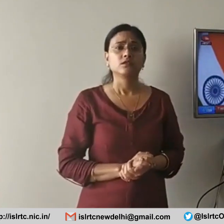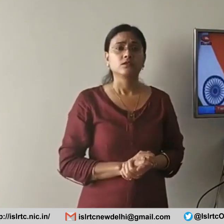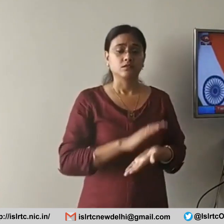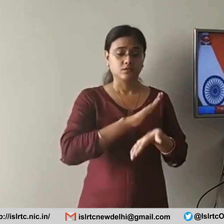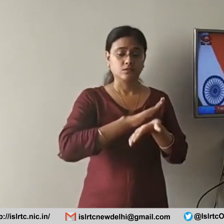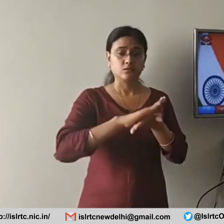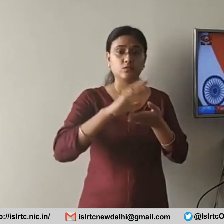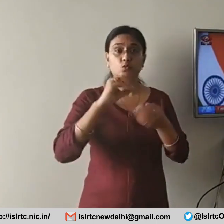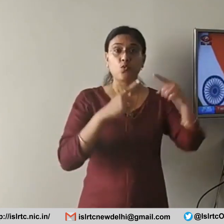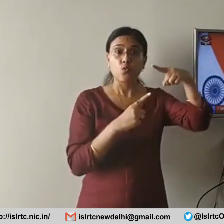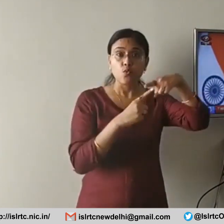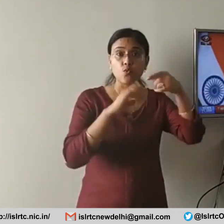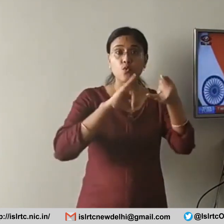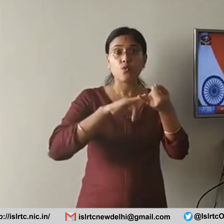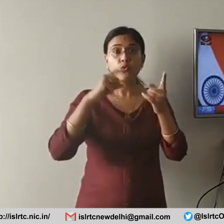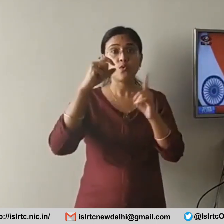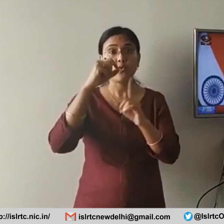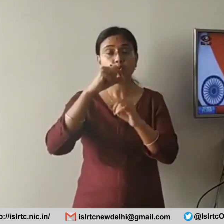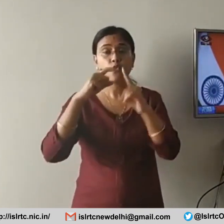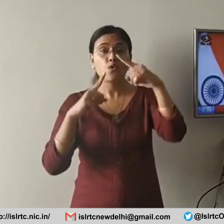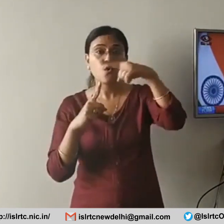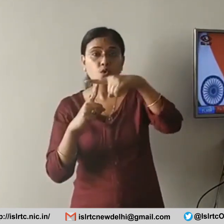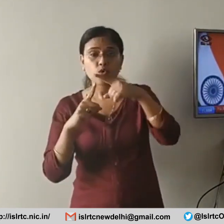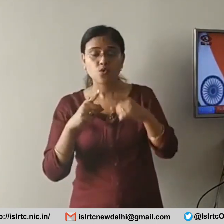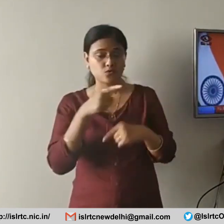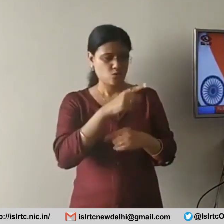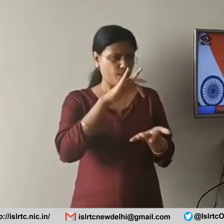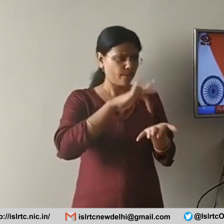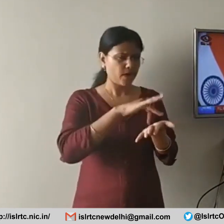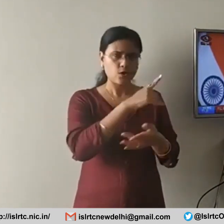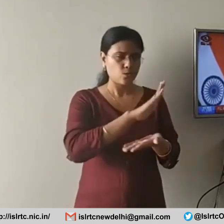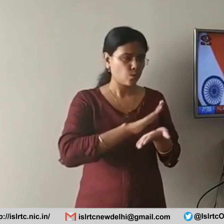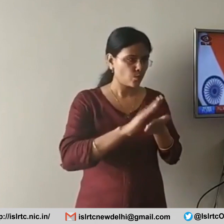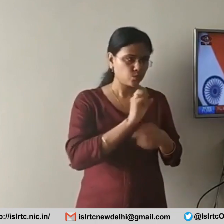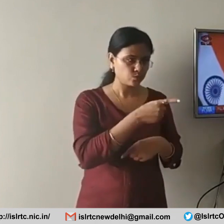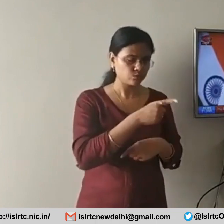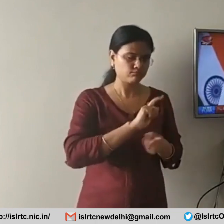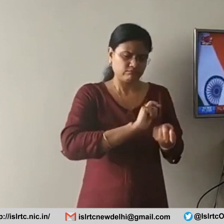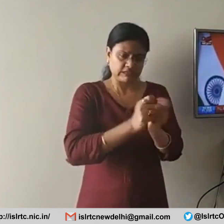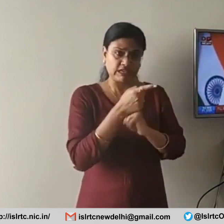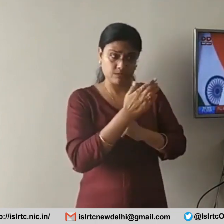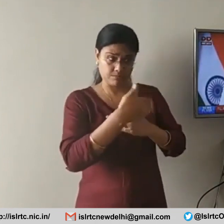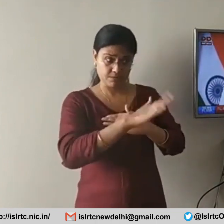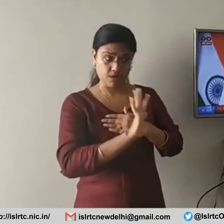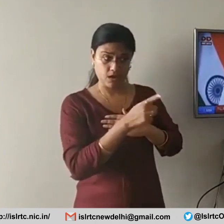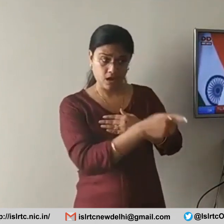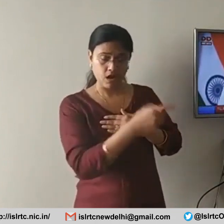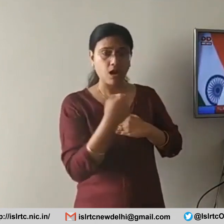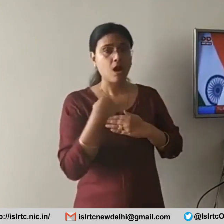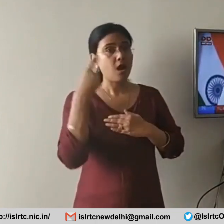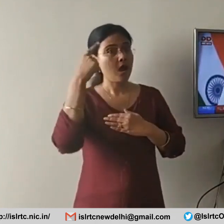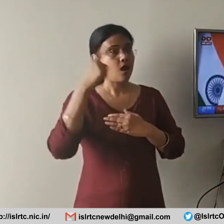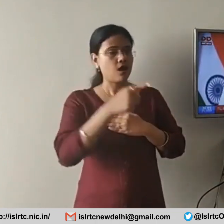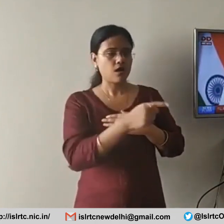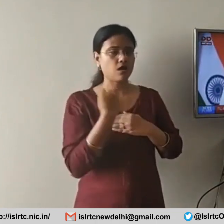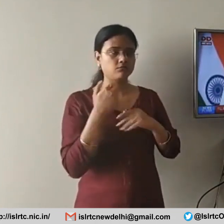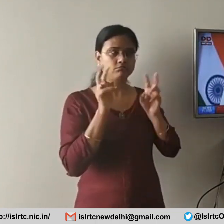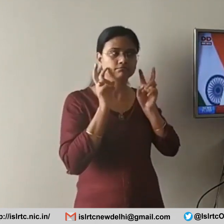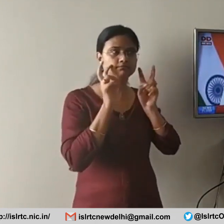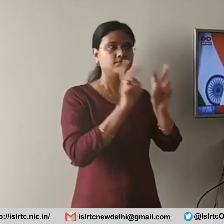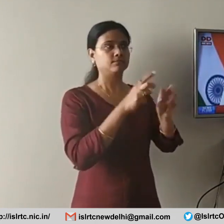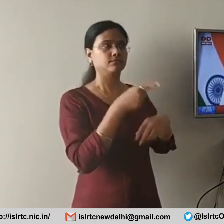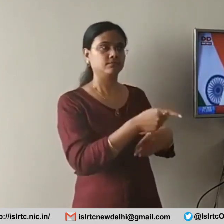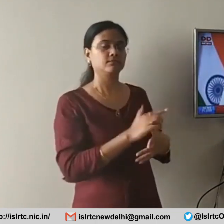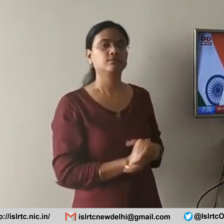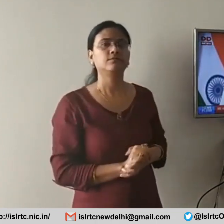हॉटस्पॉट में बदलने की आशंका है, उस पर भी हमें कड़ी नजर रखनी